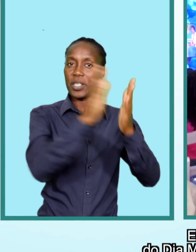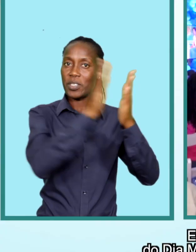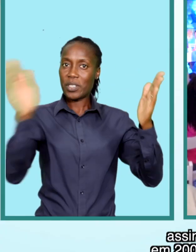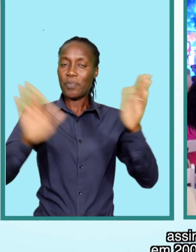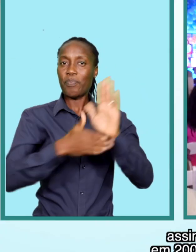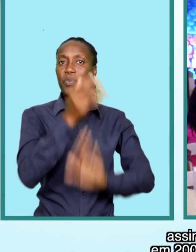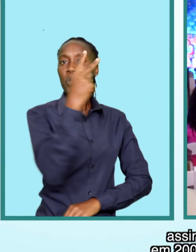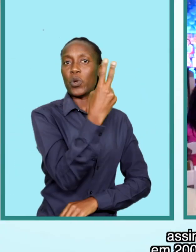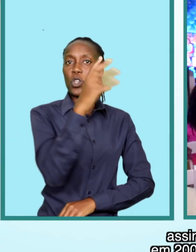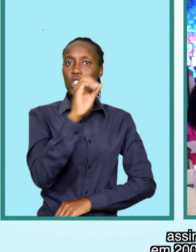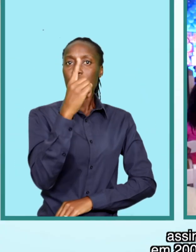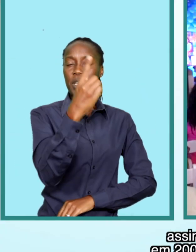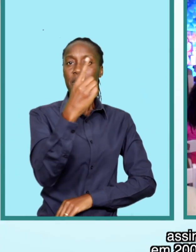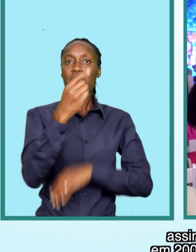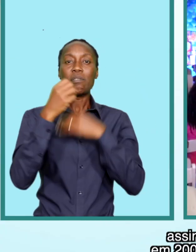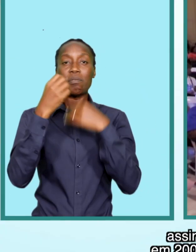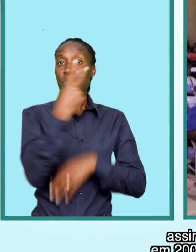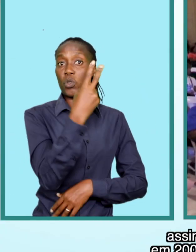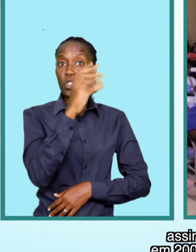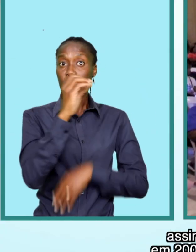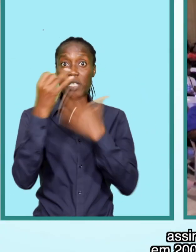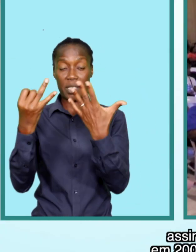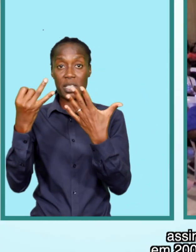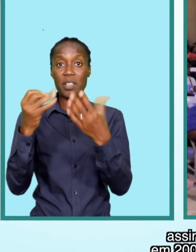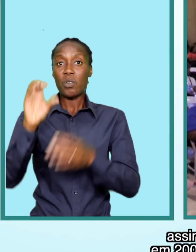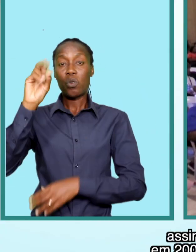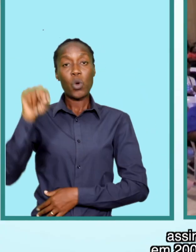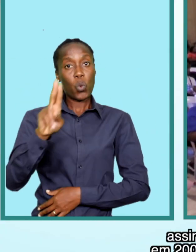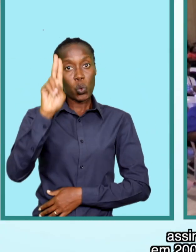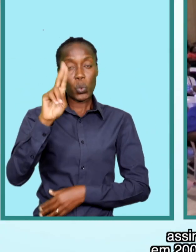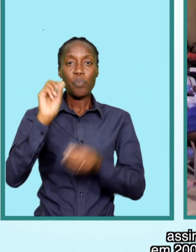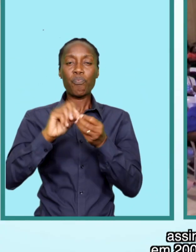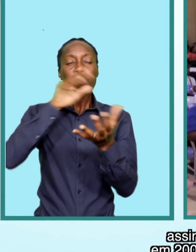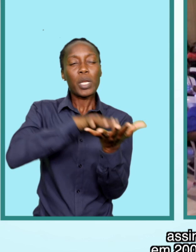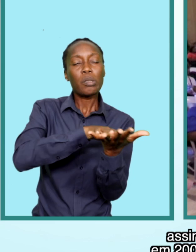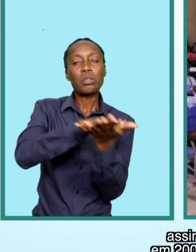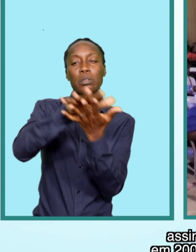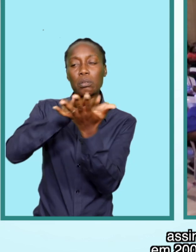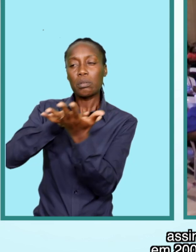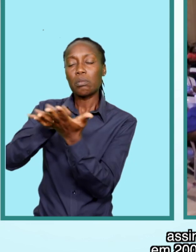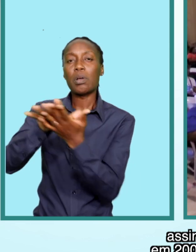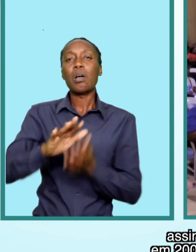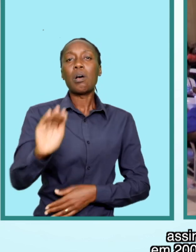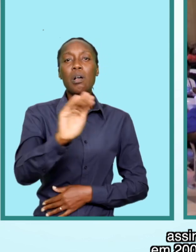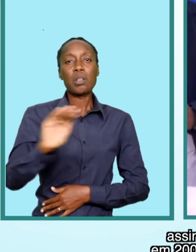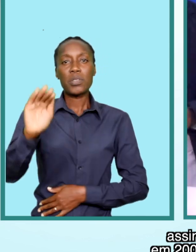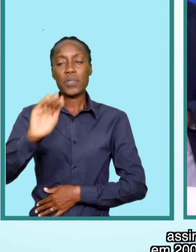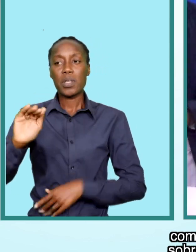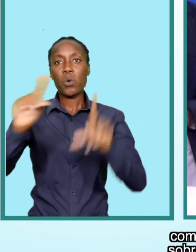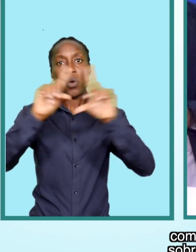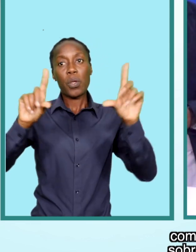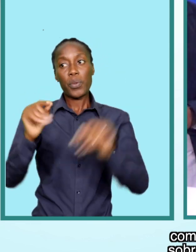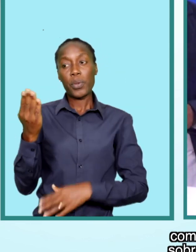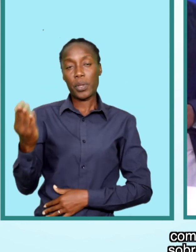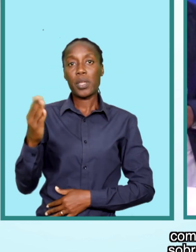do Autismo, assinalado a 2 de abril. A data foi instituída em 2007 pela Organização das Nações Unidas